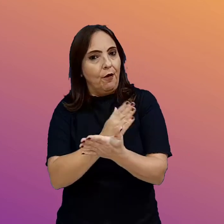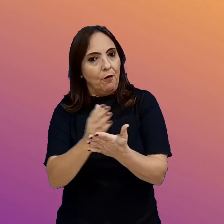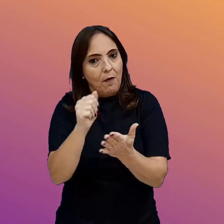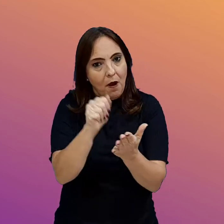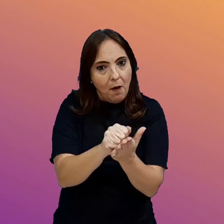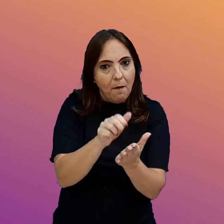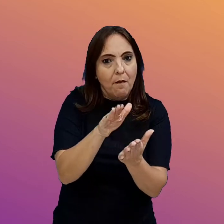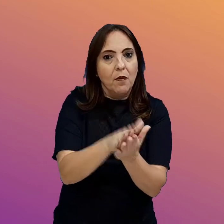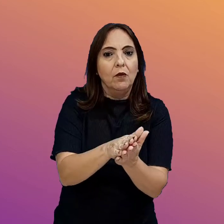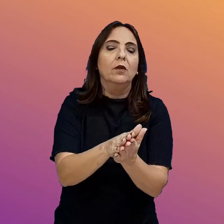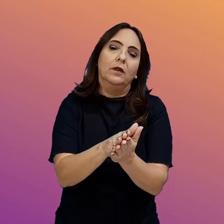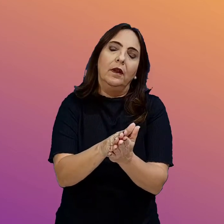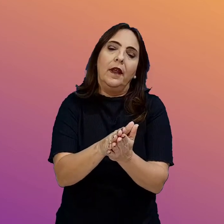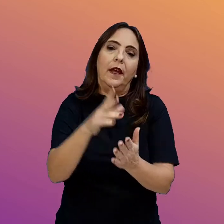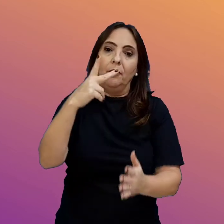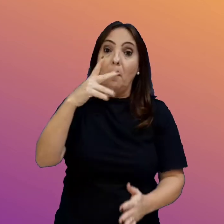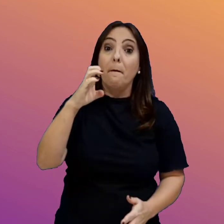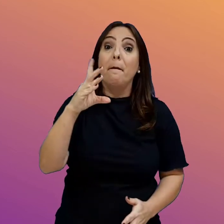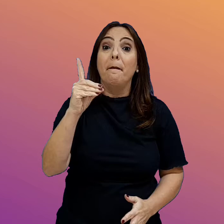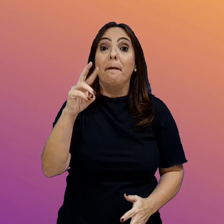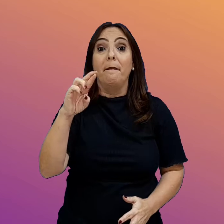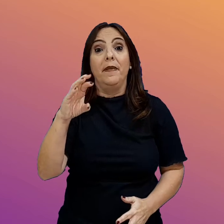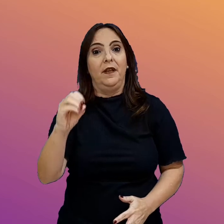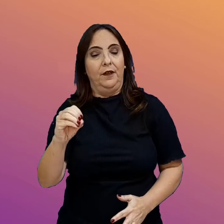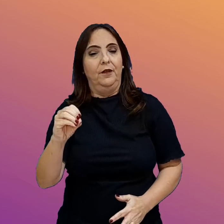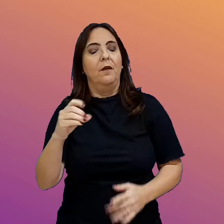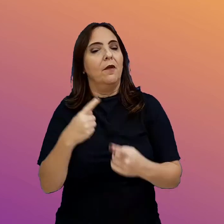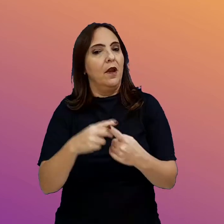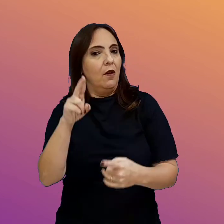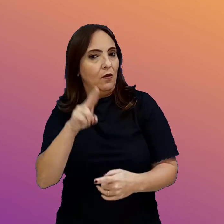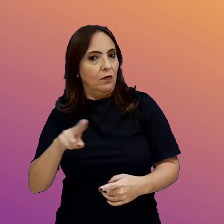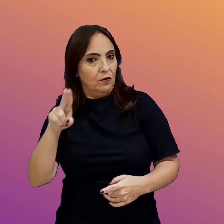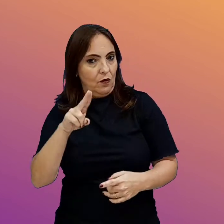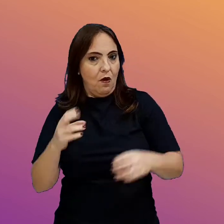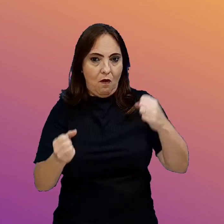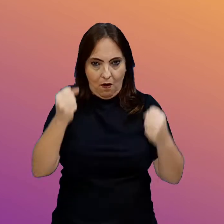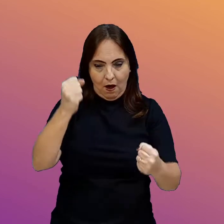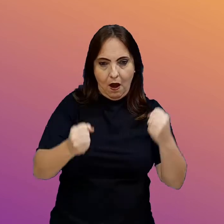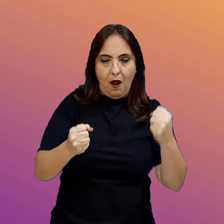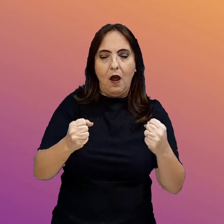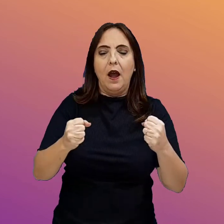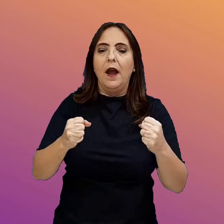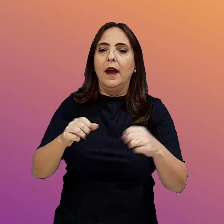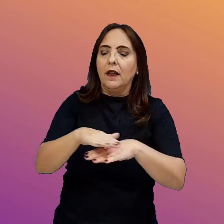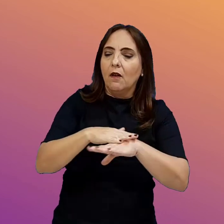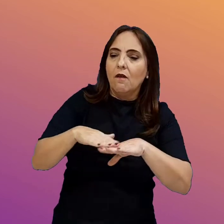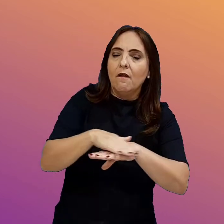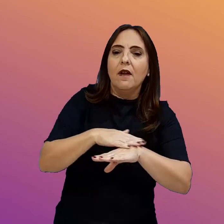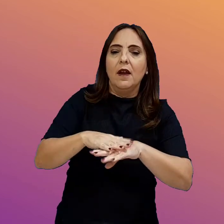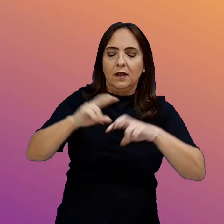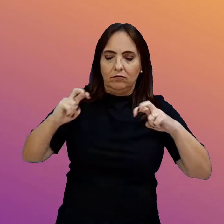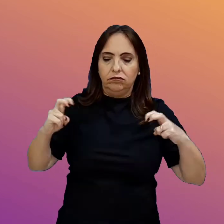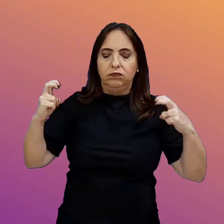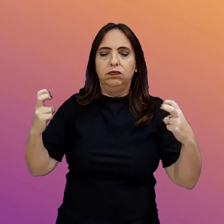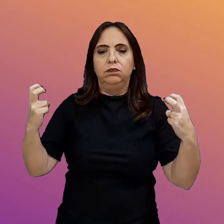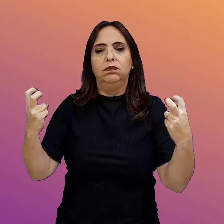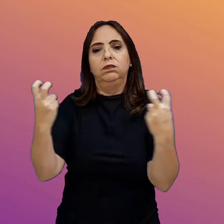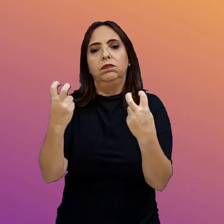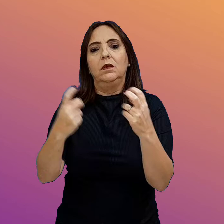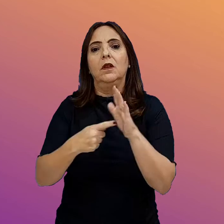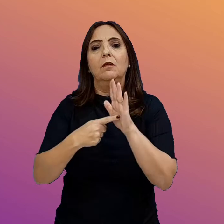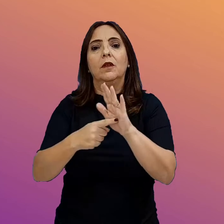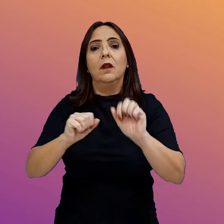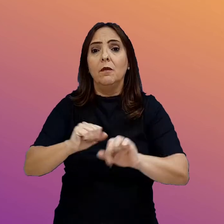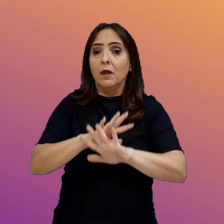do Pedro. E durante a nossa conversa à mesa, uma das coisas que ficou muito claro, assim,